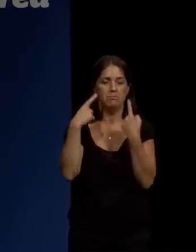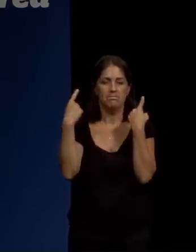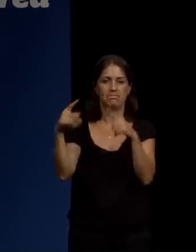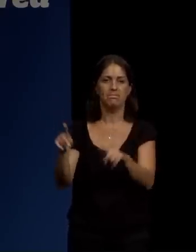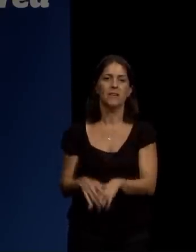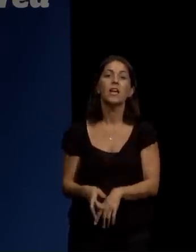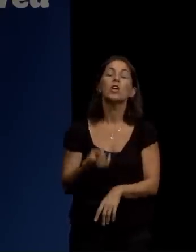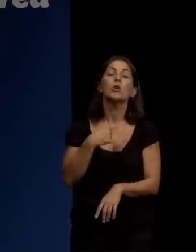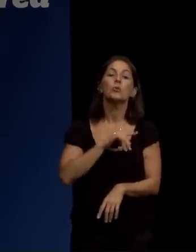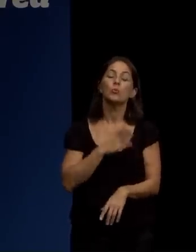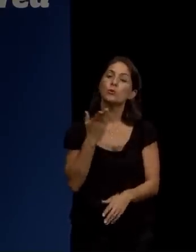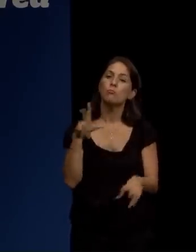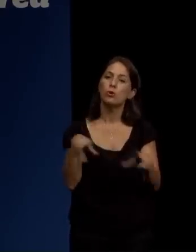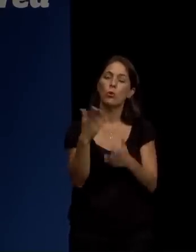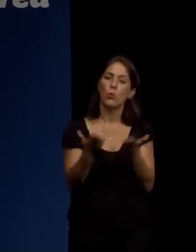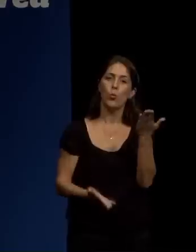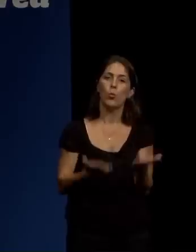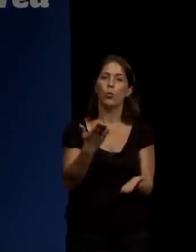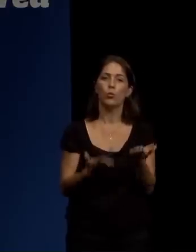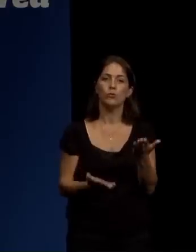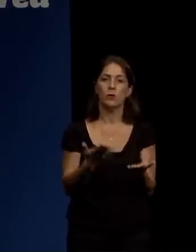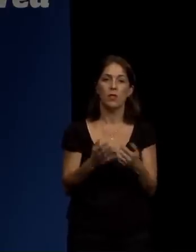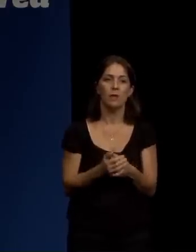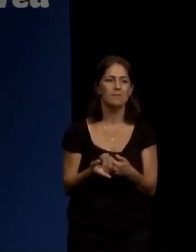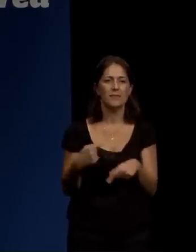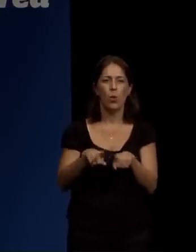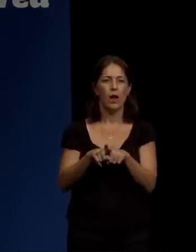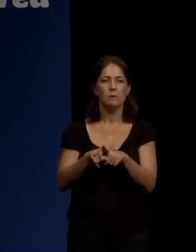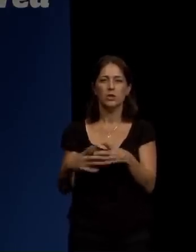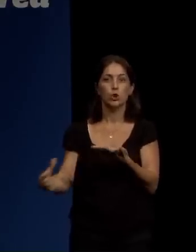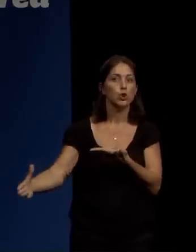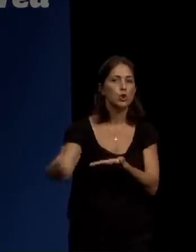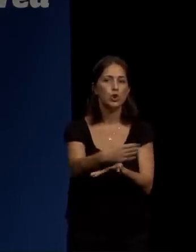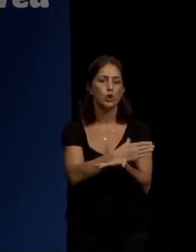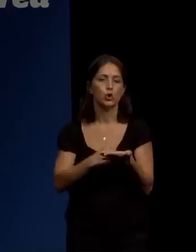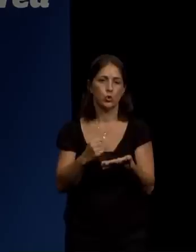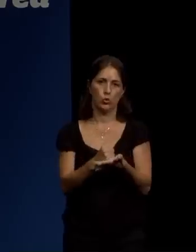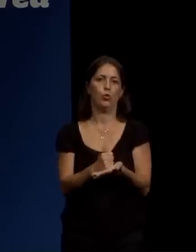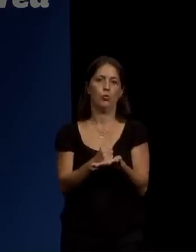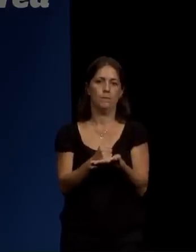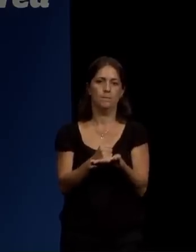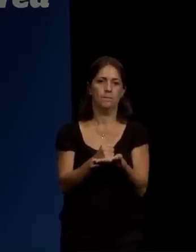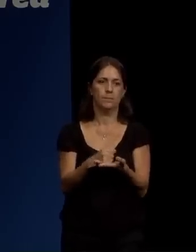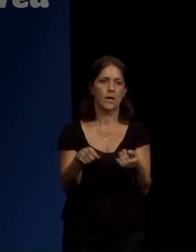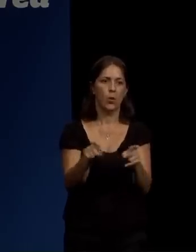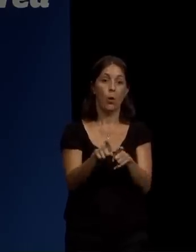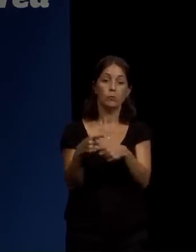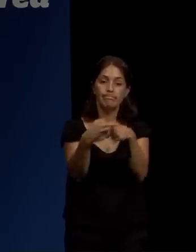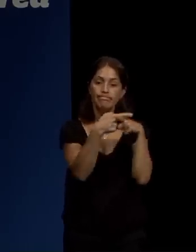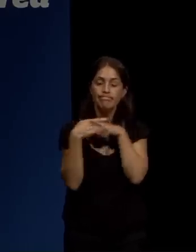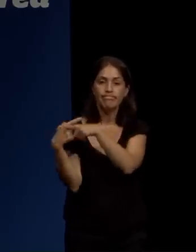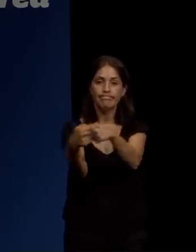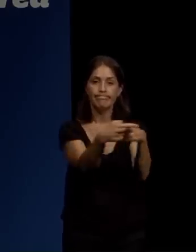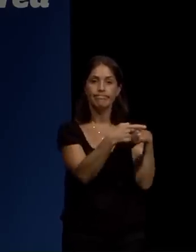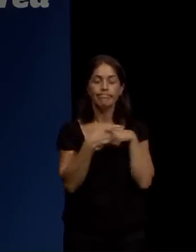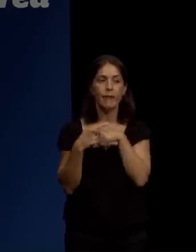programa de xustiza social abarca o todo. Quere abarcar a xustiza social como xustiza redistributiva,